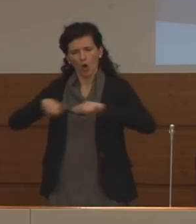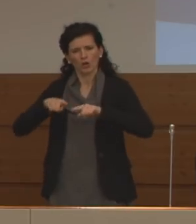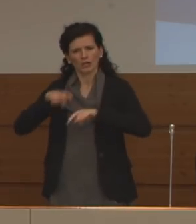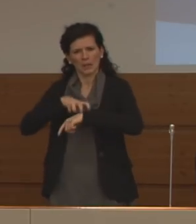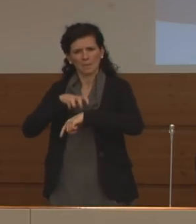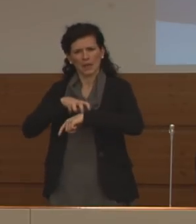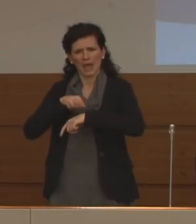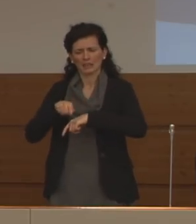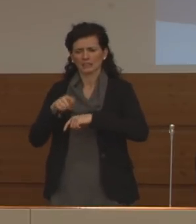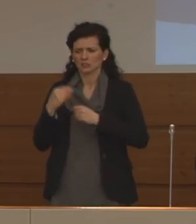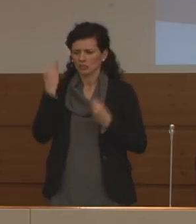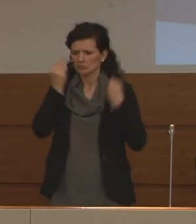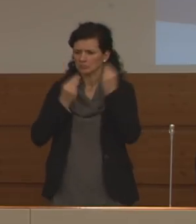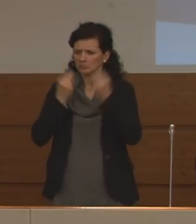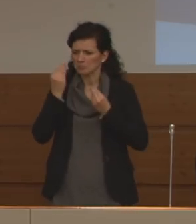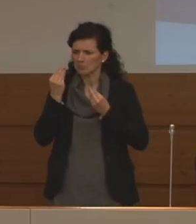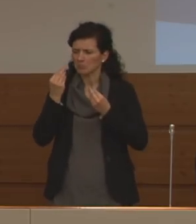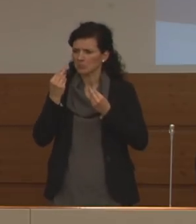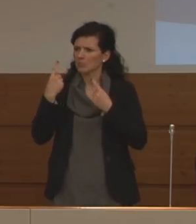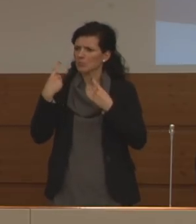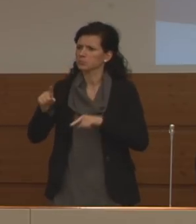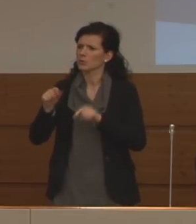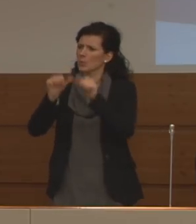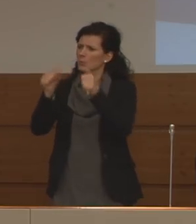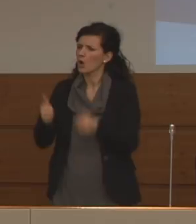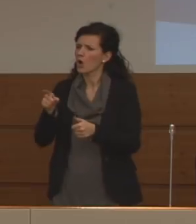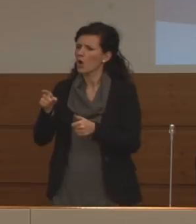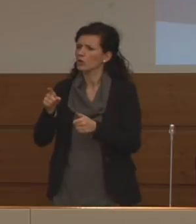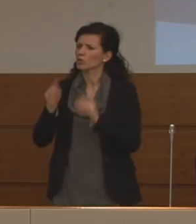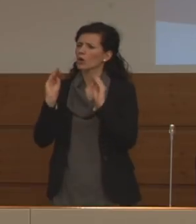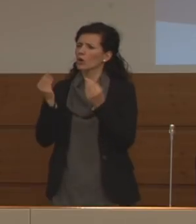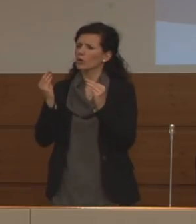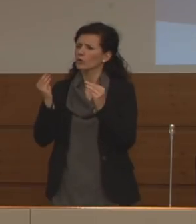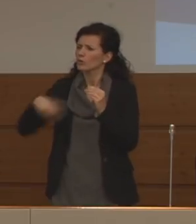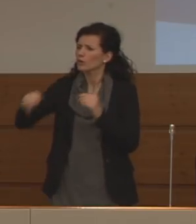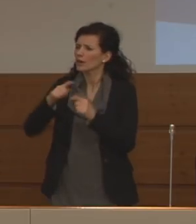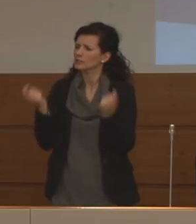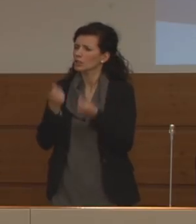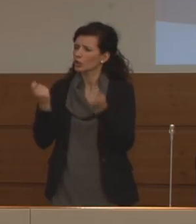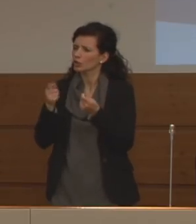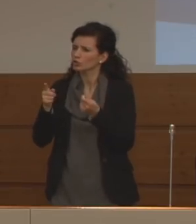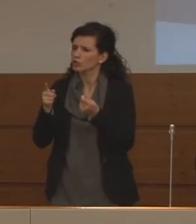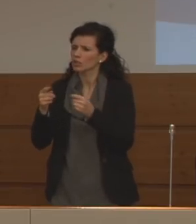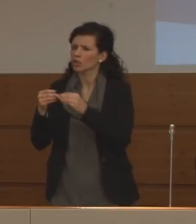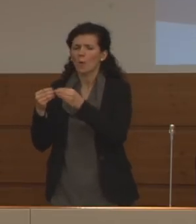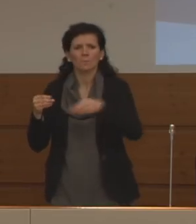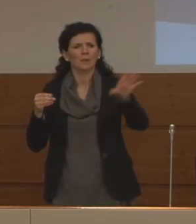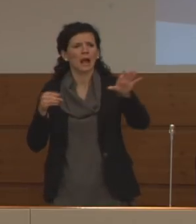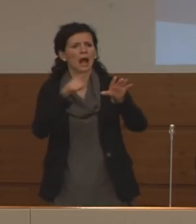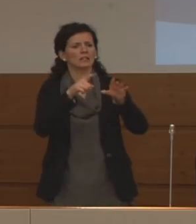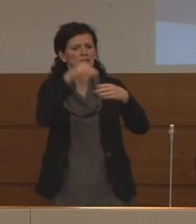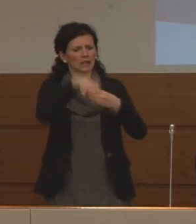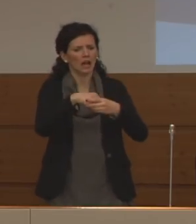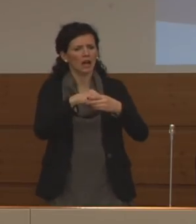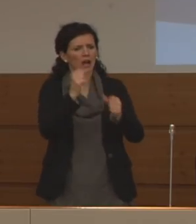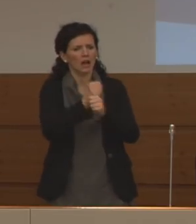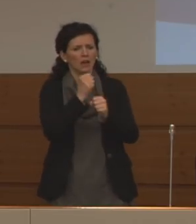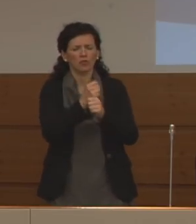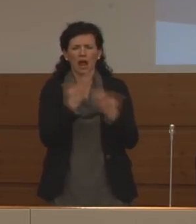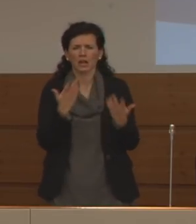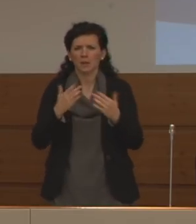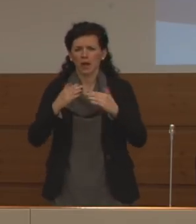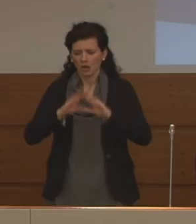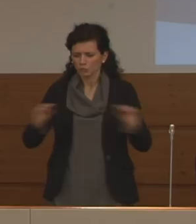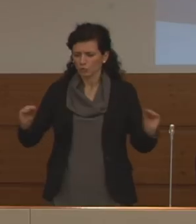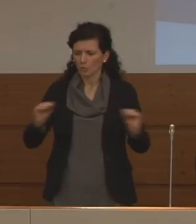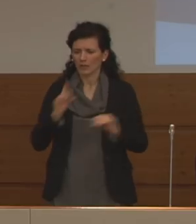forse un modo sbagliato di mandare allo sbaraglio medici che non possono neanche proteggersi con materiale per la sicurezza personale